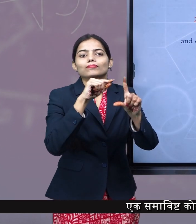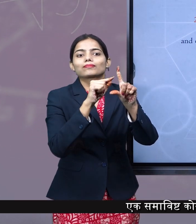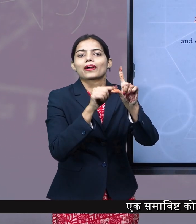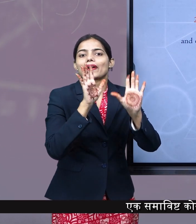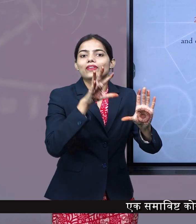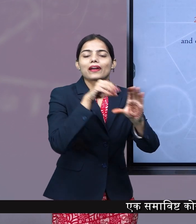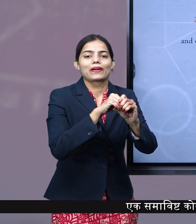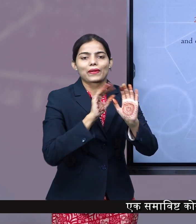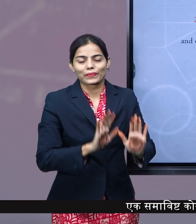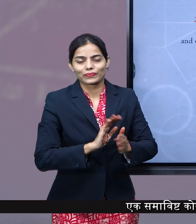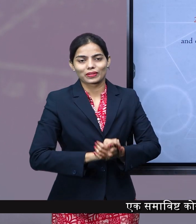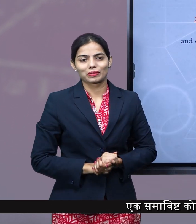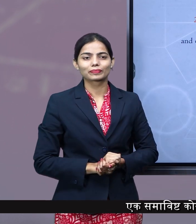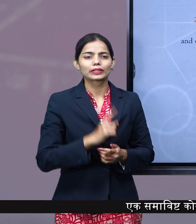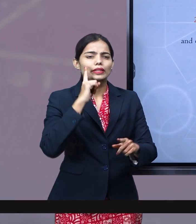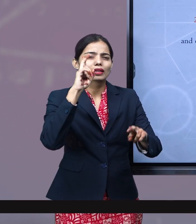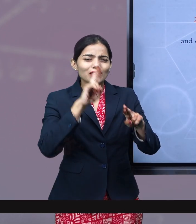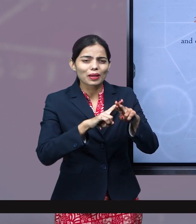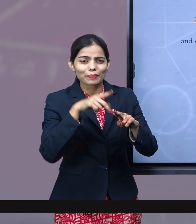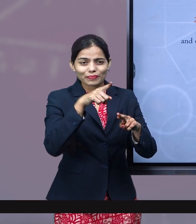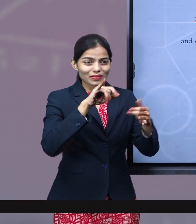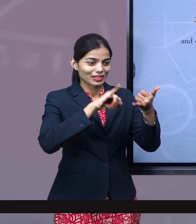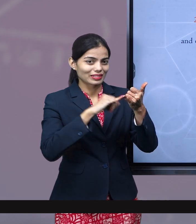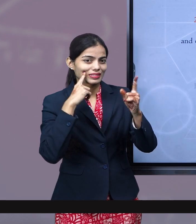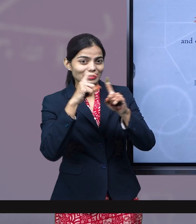एकरूप होतील. जर बाजू AB = DE